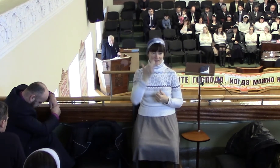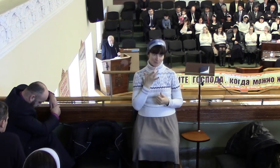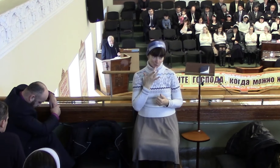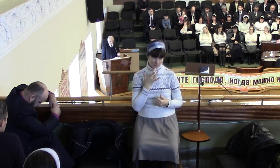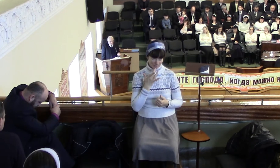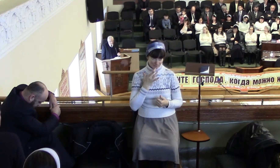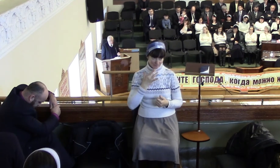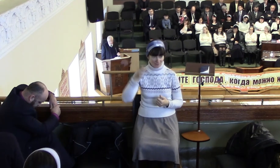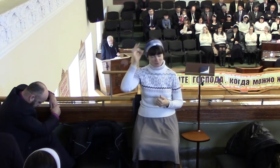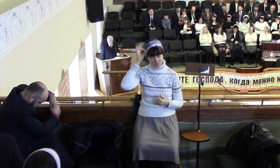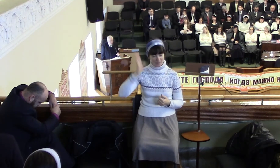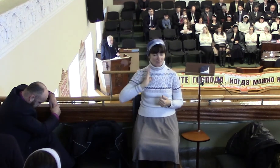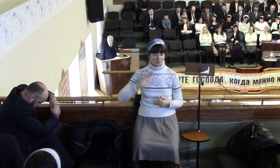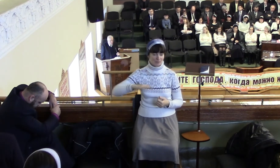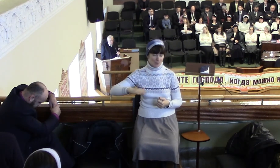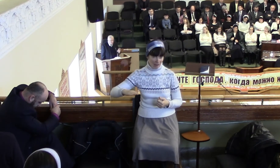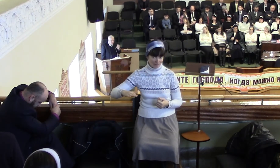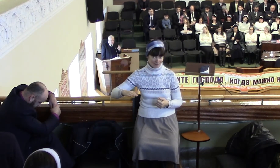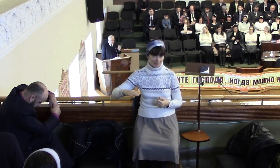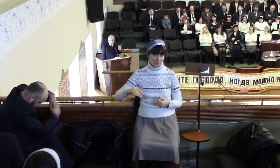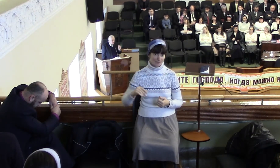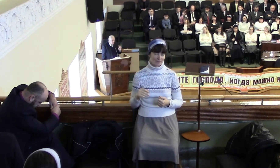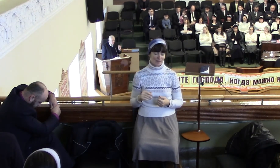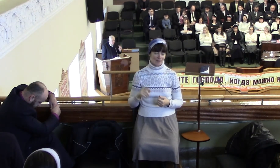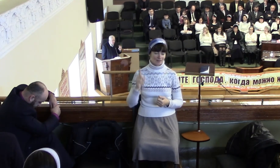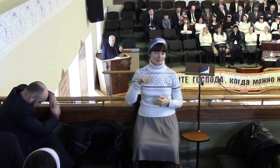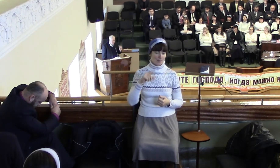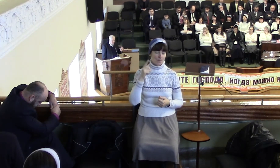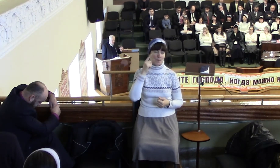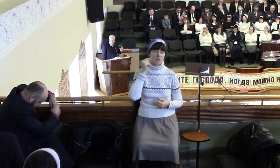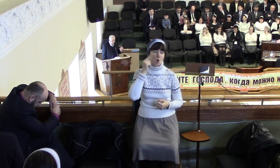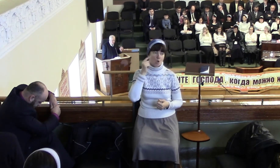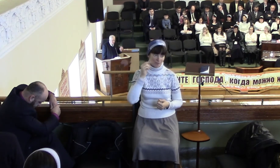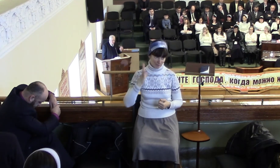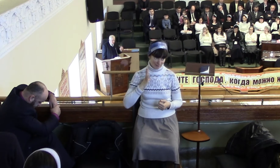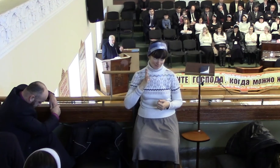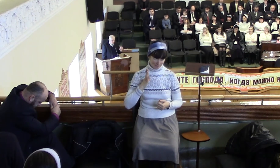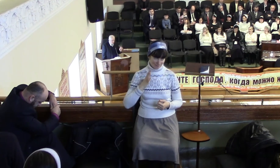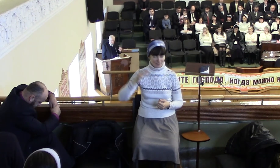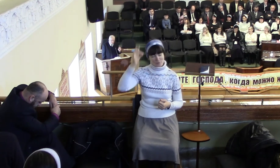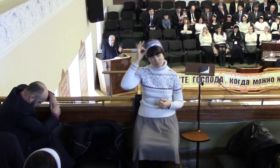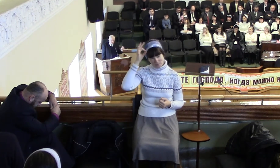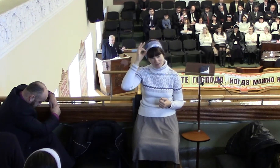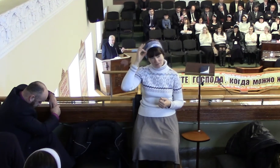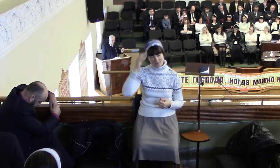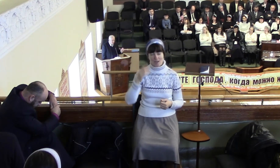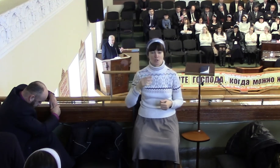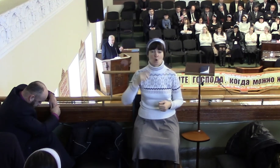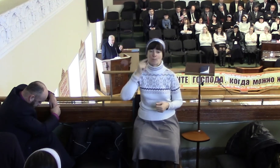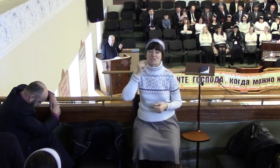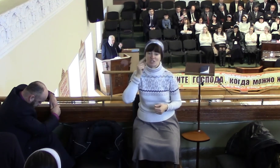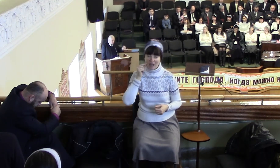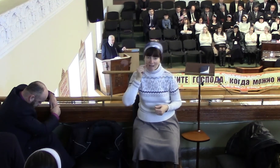Но я узнал в свое время, что пчела может ужалить только один раз. она два раза не